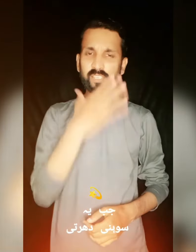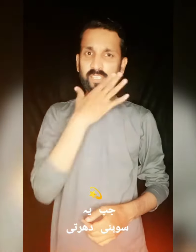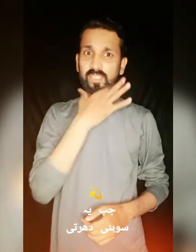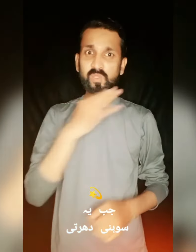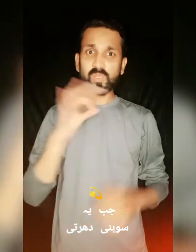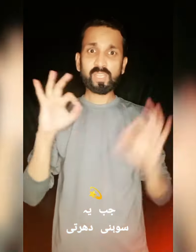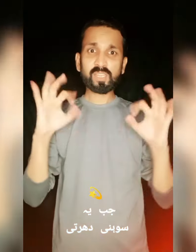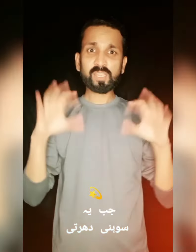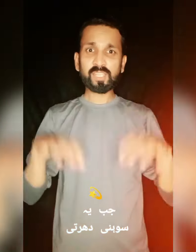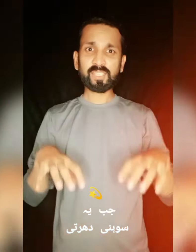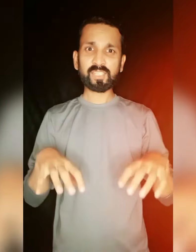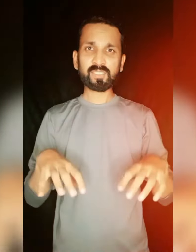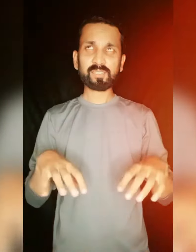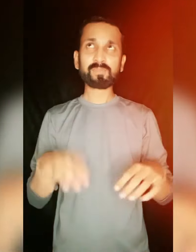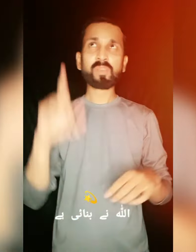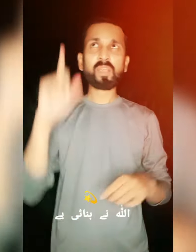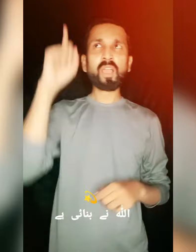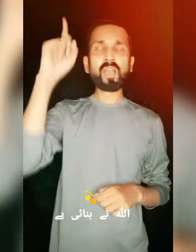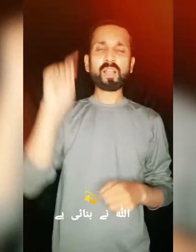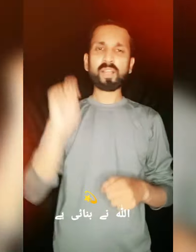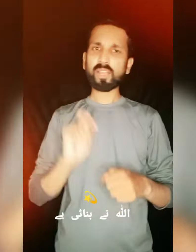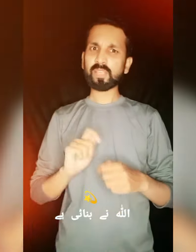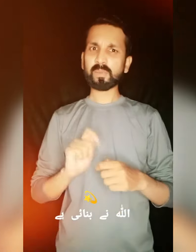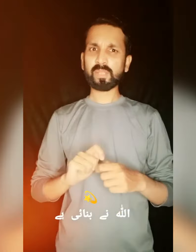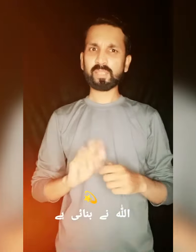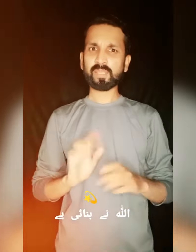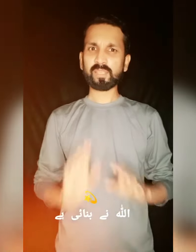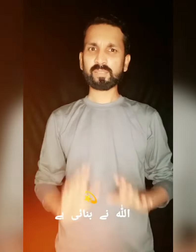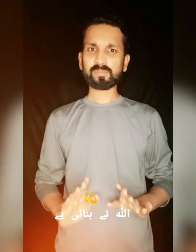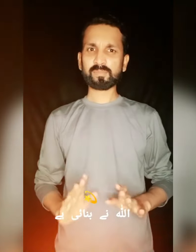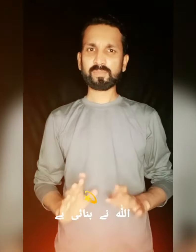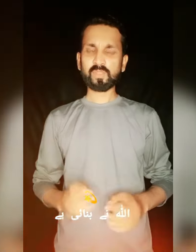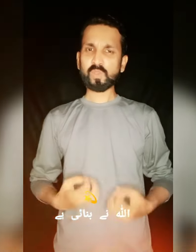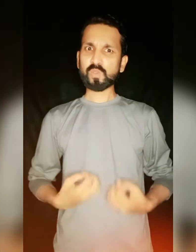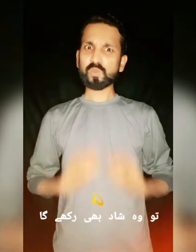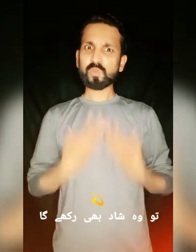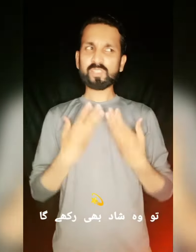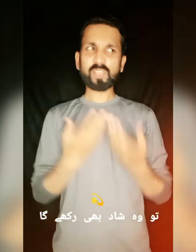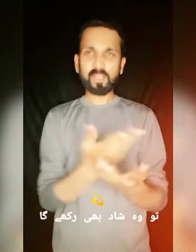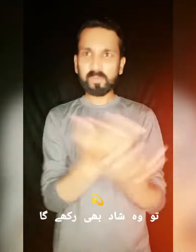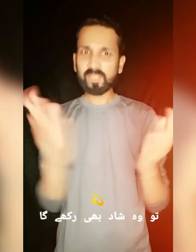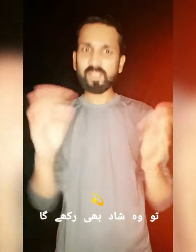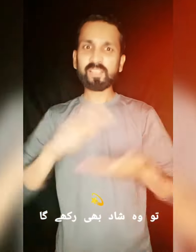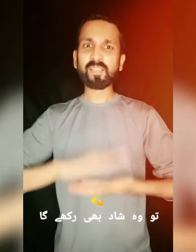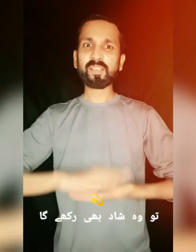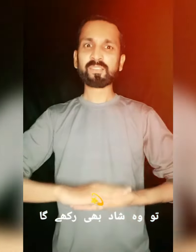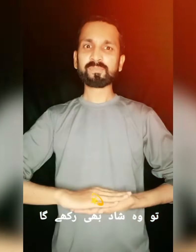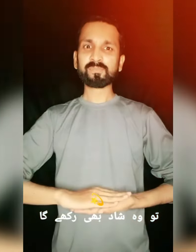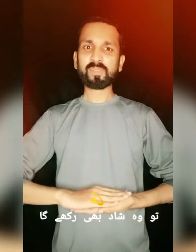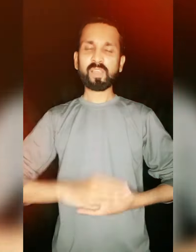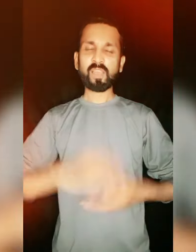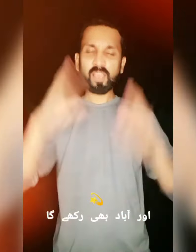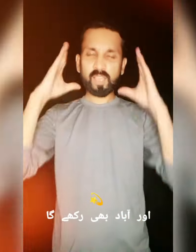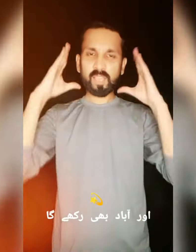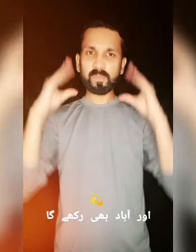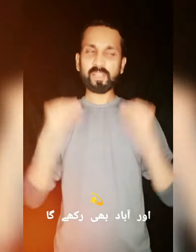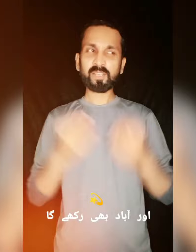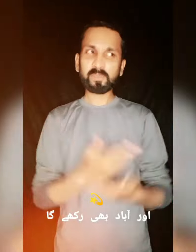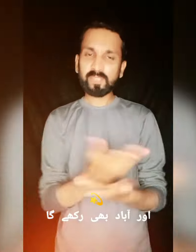जब ये सोनी धरती अल्लाह ने बनाई है तो वो शाद भी रखेगा और आबाद भी